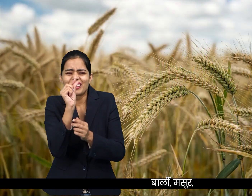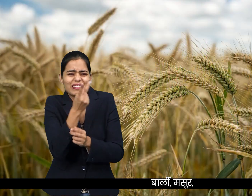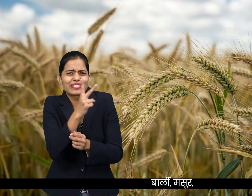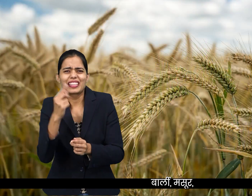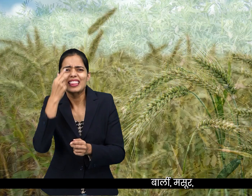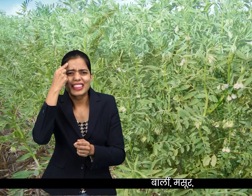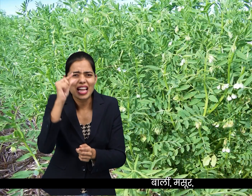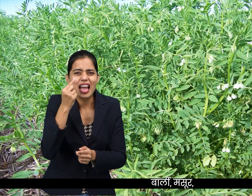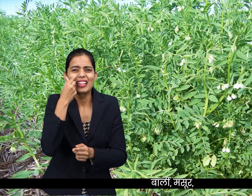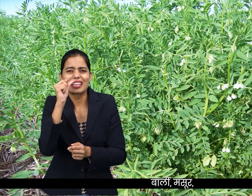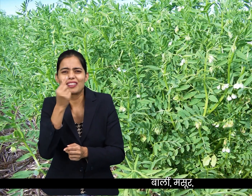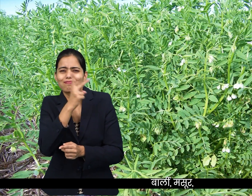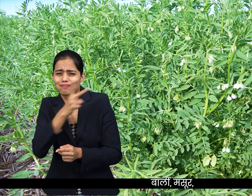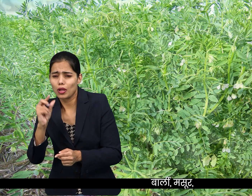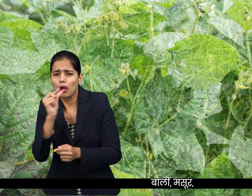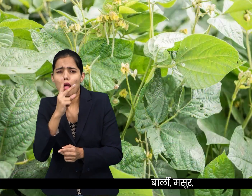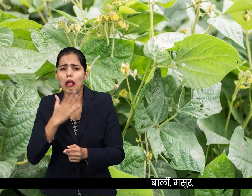बार्ली, मसूर,